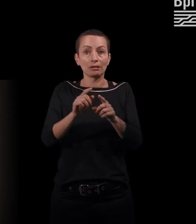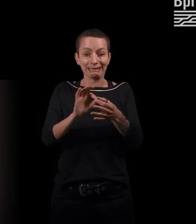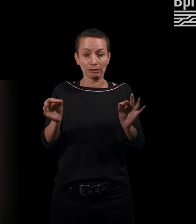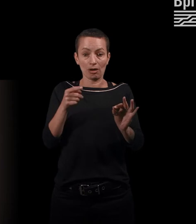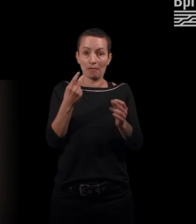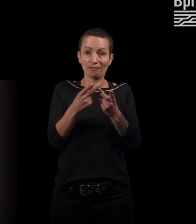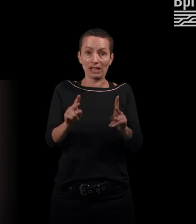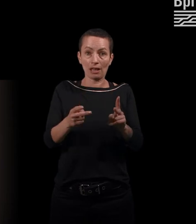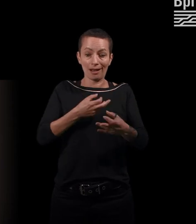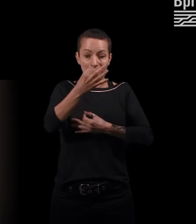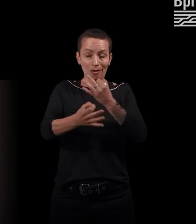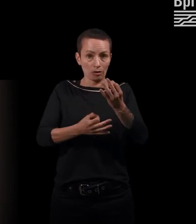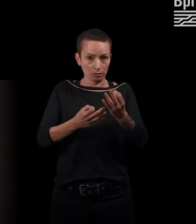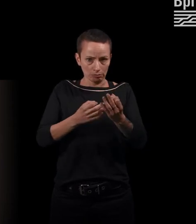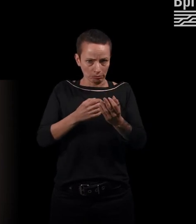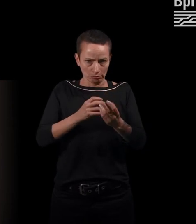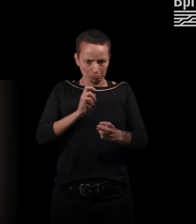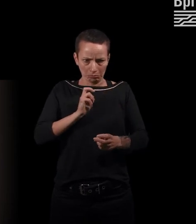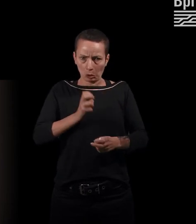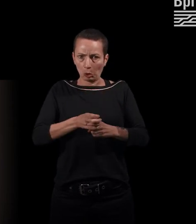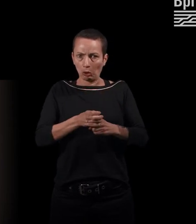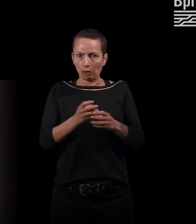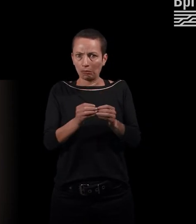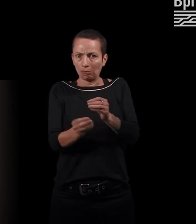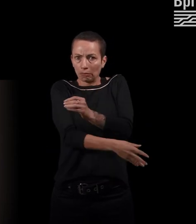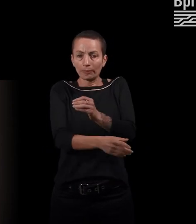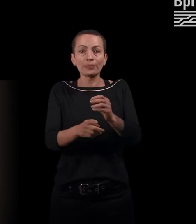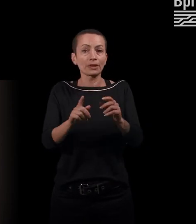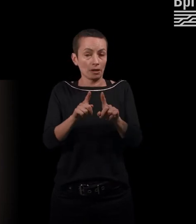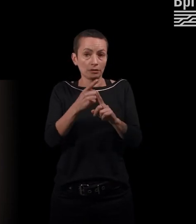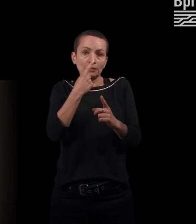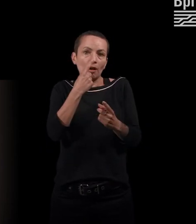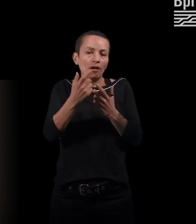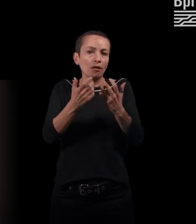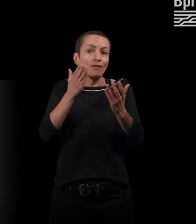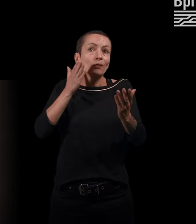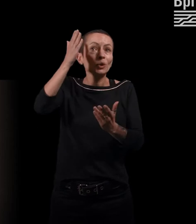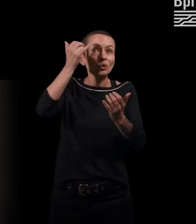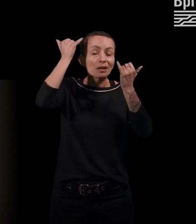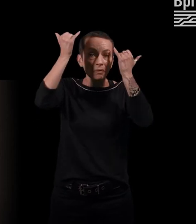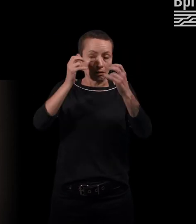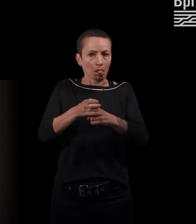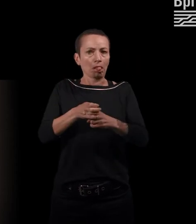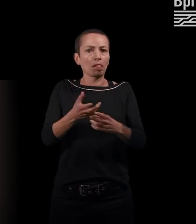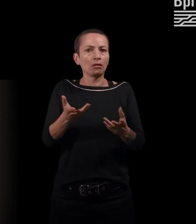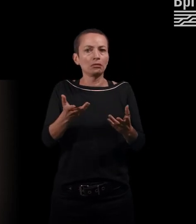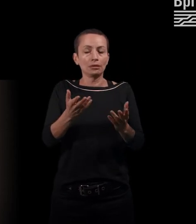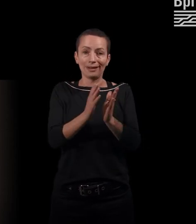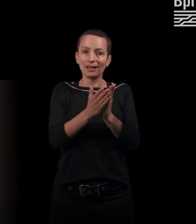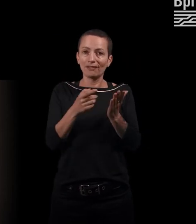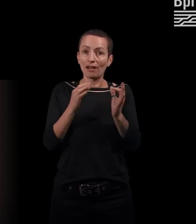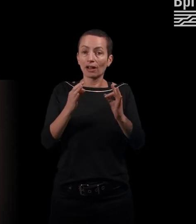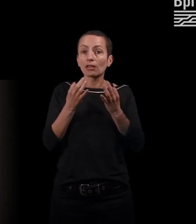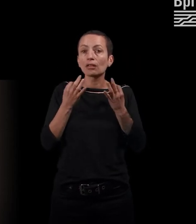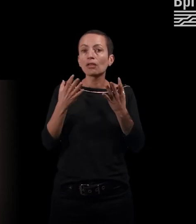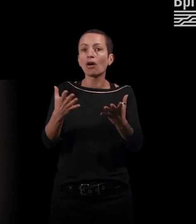raconter l'histoire de Beyrouth à l'école, ça s'arrête à un moment donné, et on a bien du mal à imaginer le futur. C'est un livre aussi sur